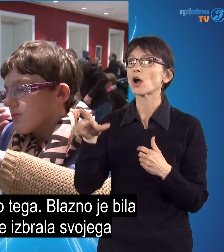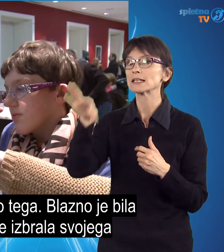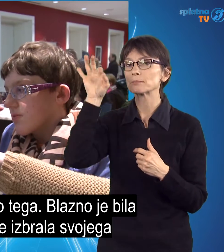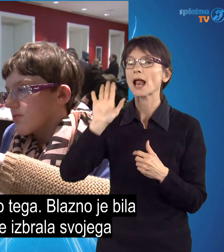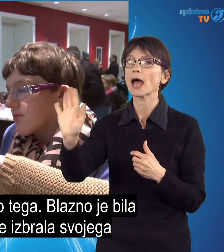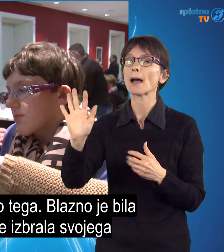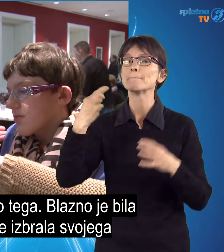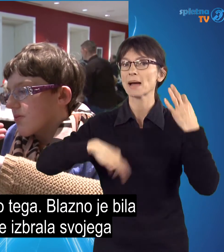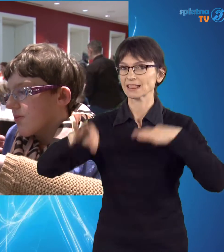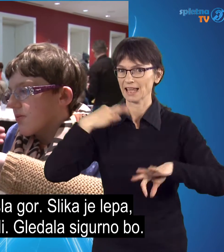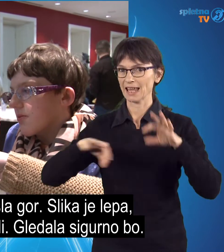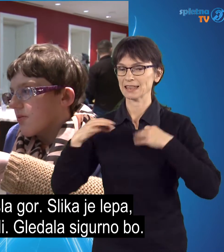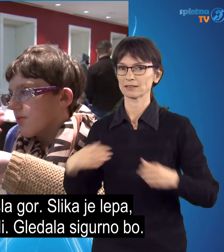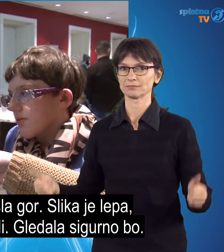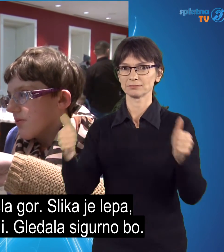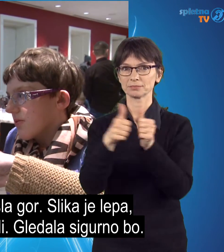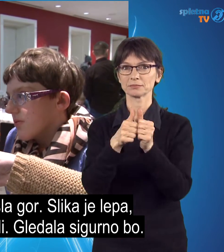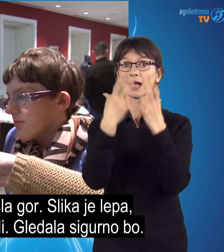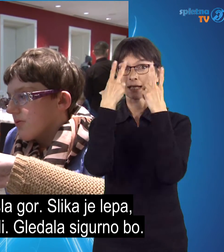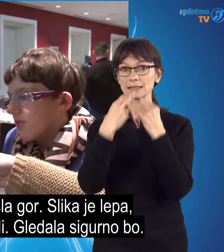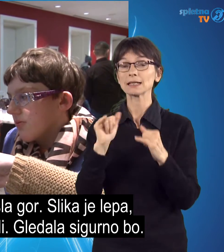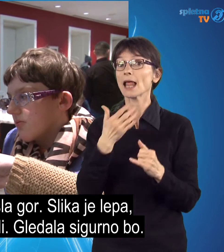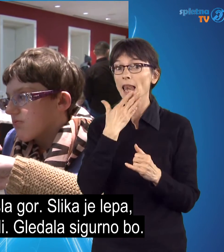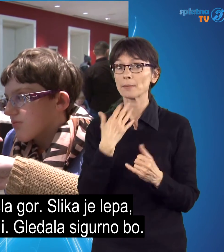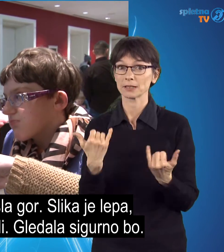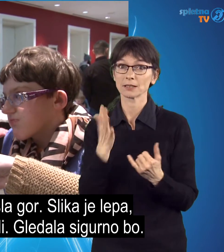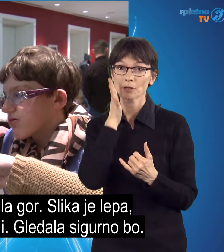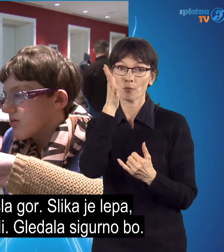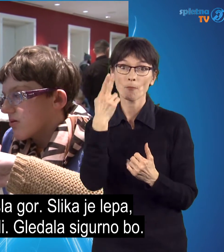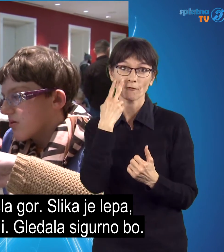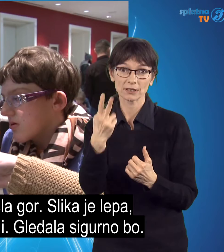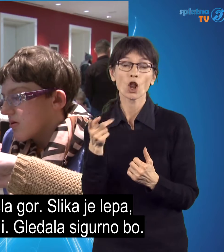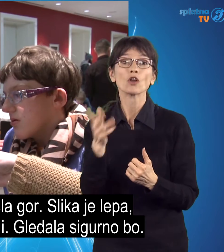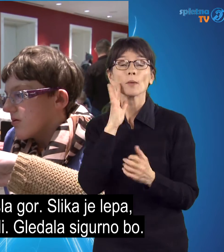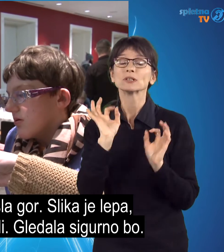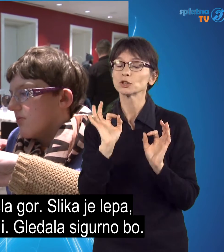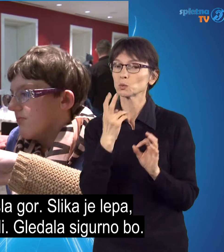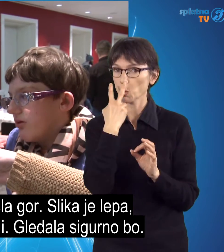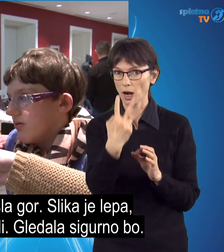manekena in je šla gor. Slika je lepa, zdaj bomo pa videli, gledala sigurno bo,